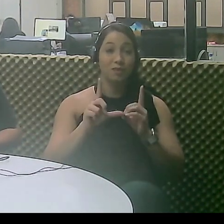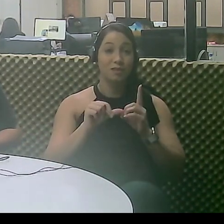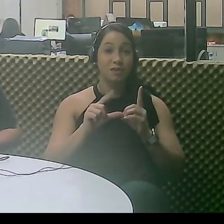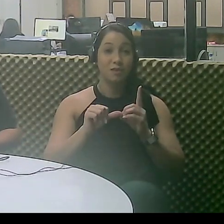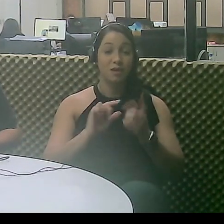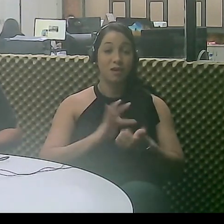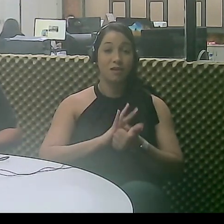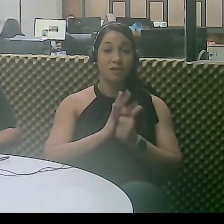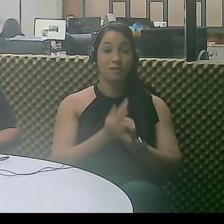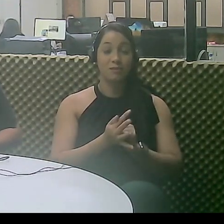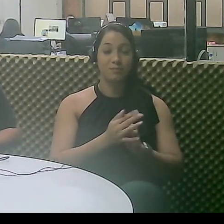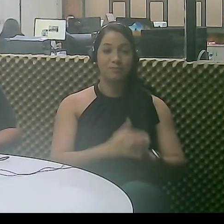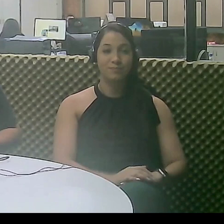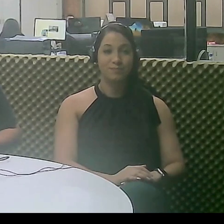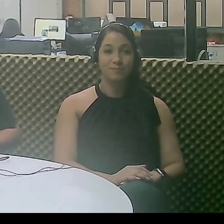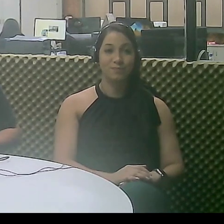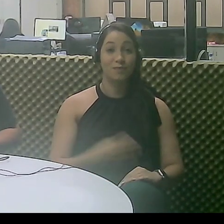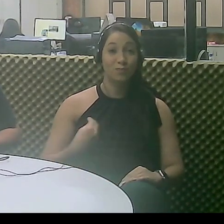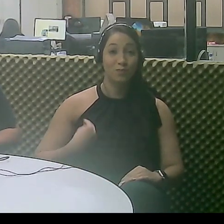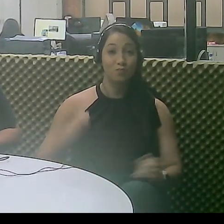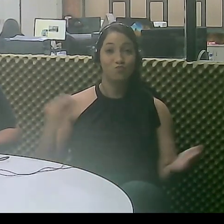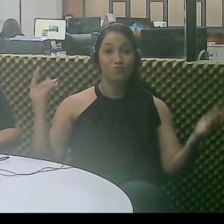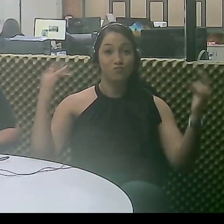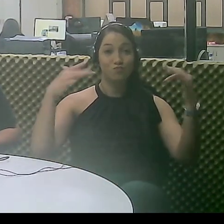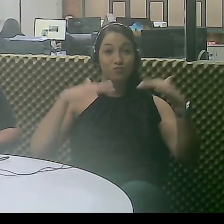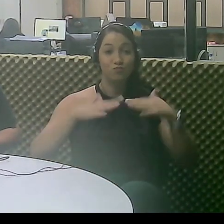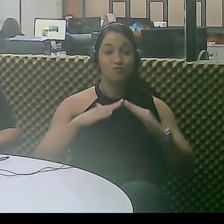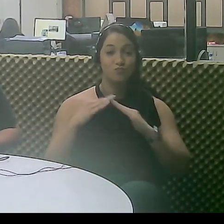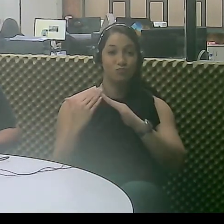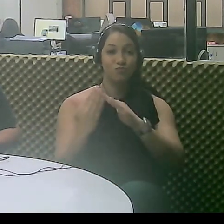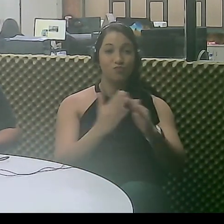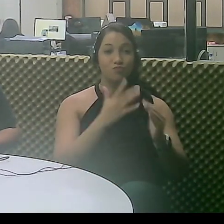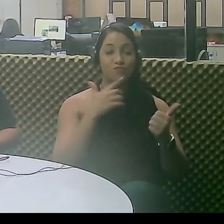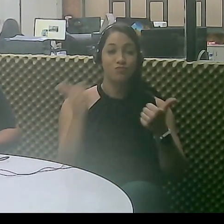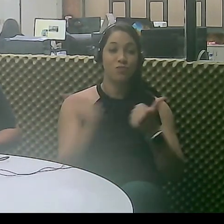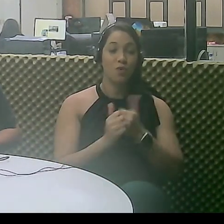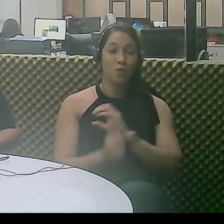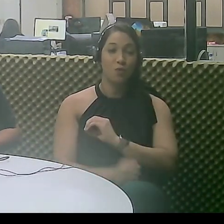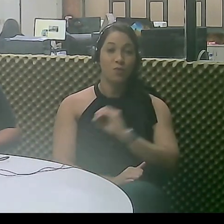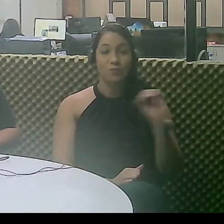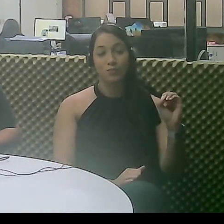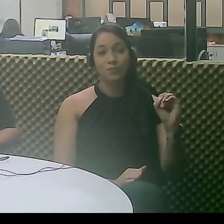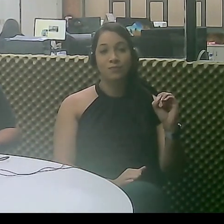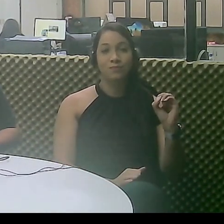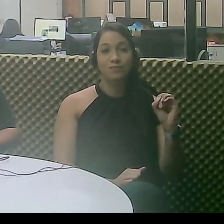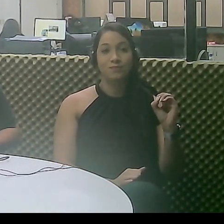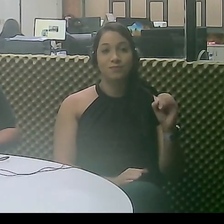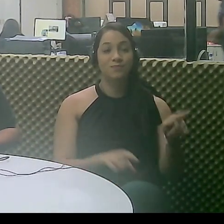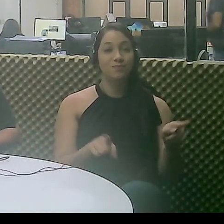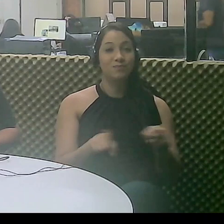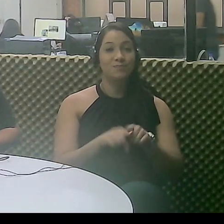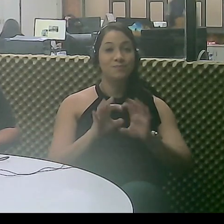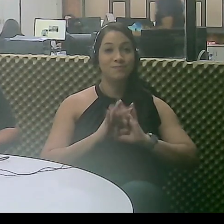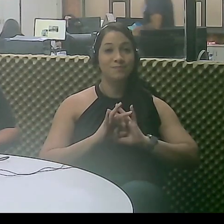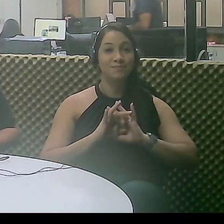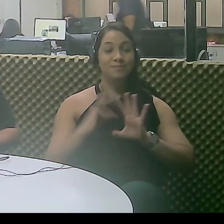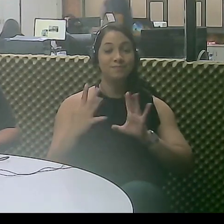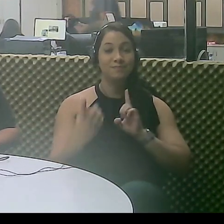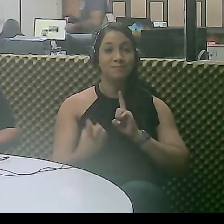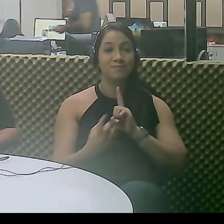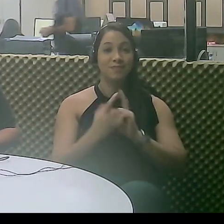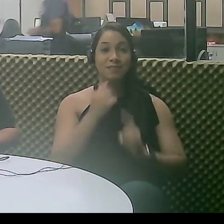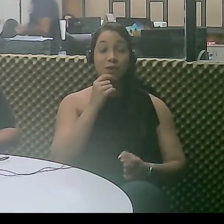da FUTEL. Os moradores do Luizotti e dos demais bairros da região oeste da cidade ainda terão à disposição atrativos